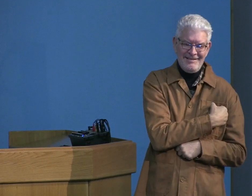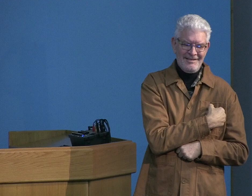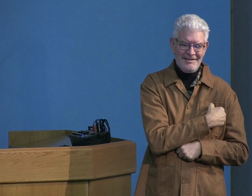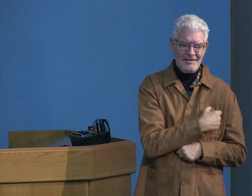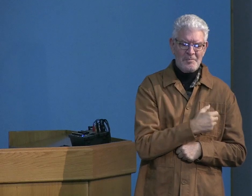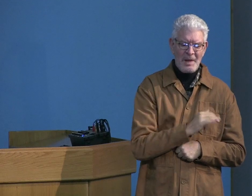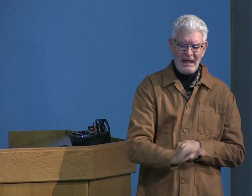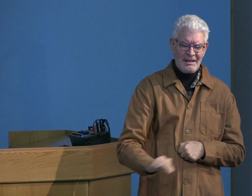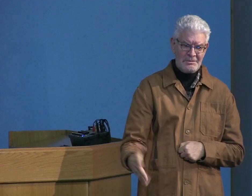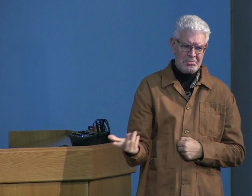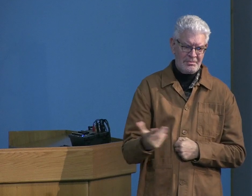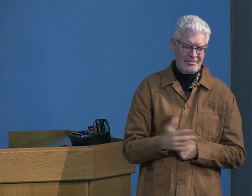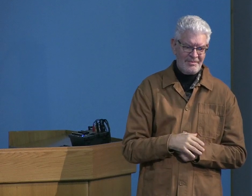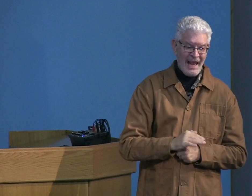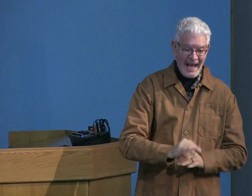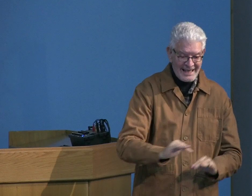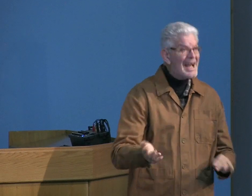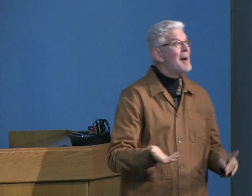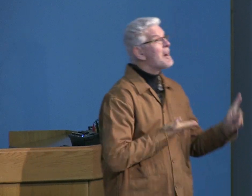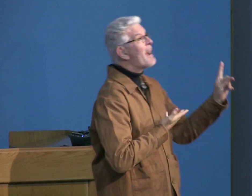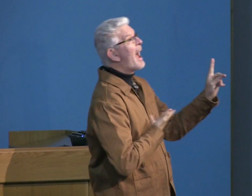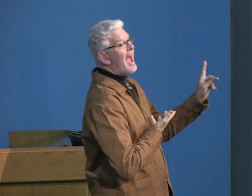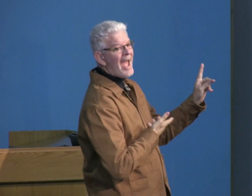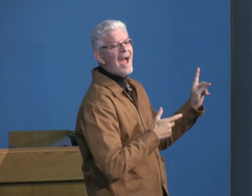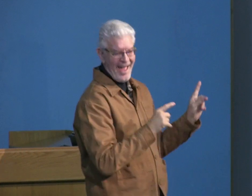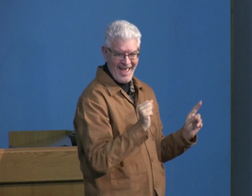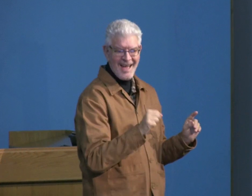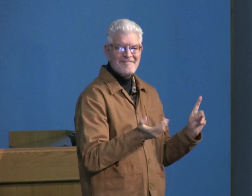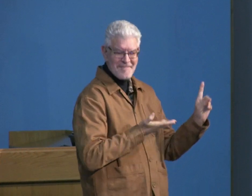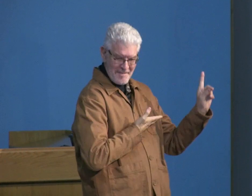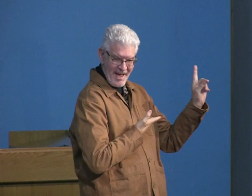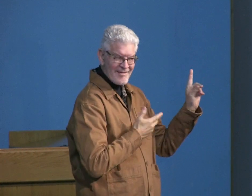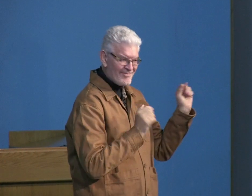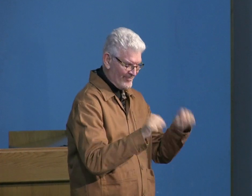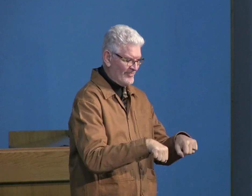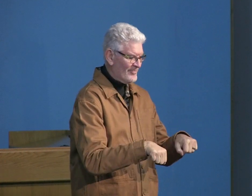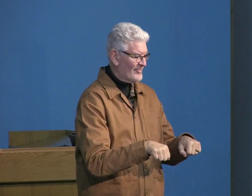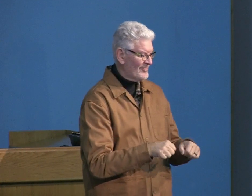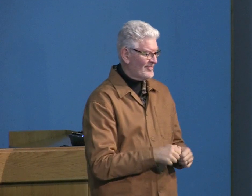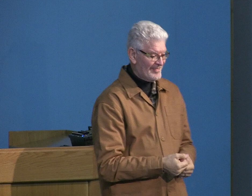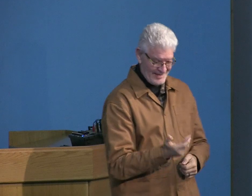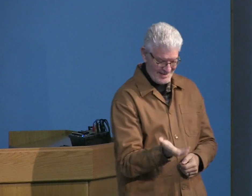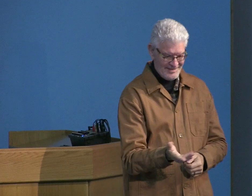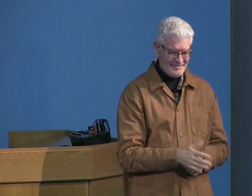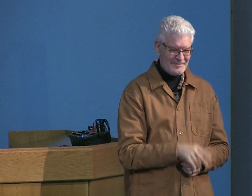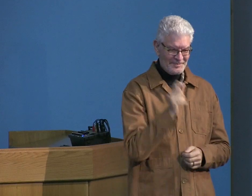is, ja, maar ek het nie kinders nie. Kinders kan sê, papa, papa, ja.